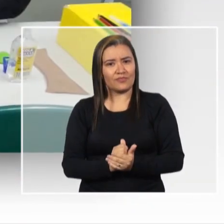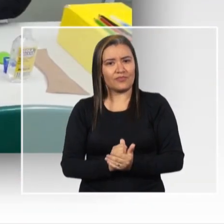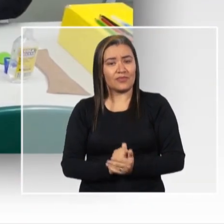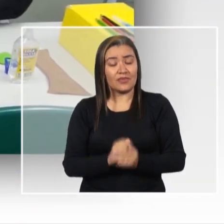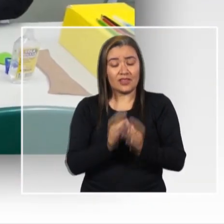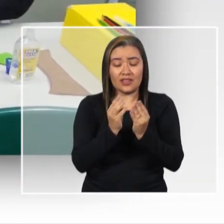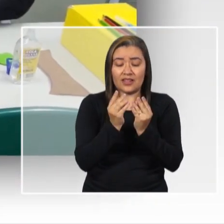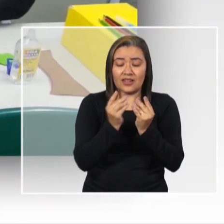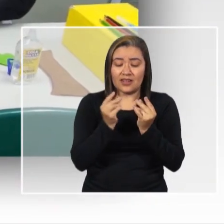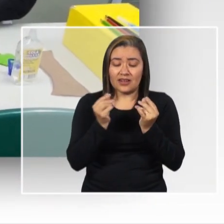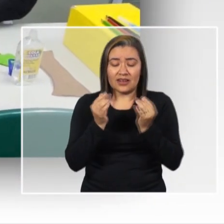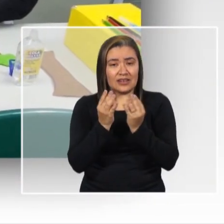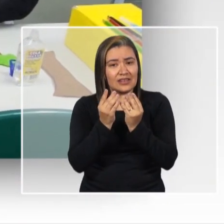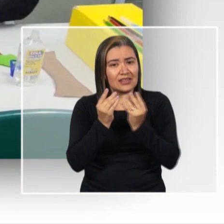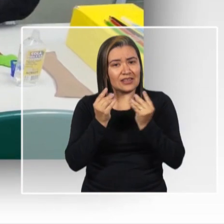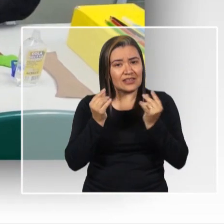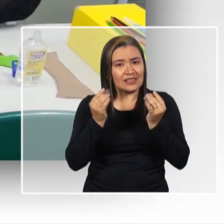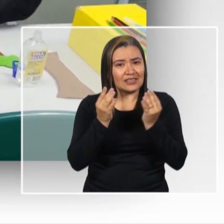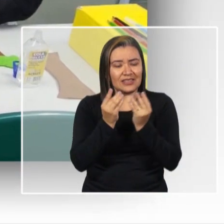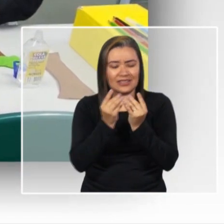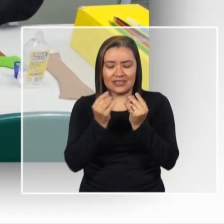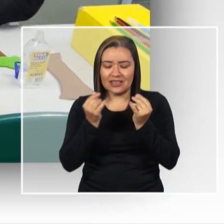desenhou